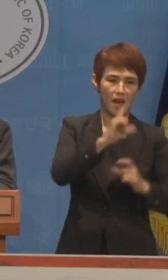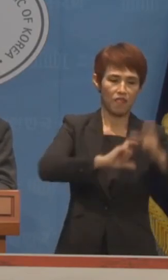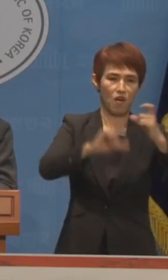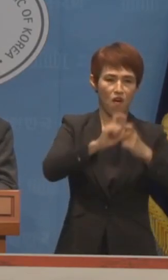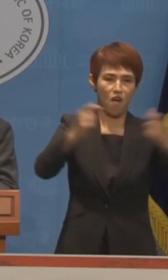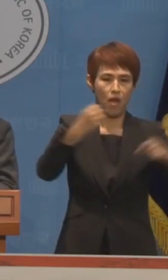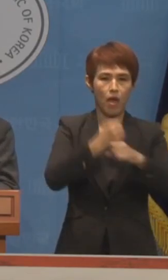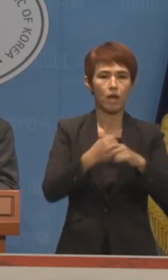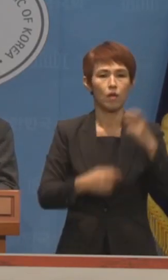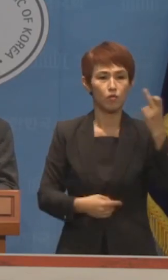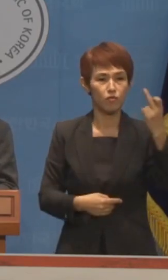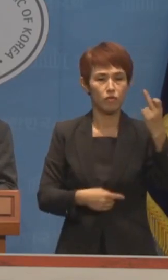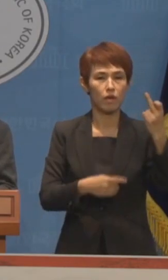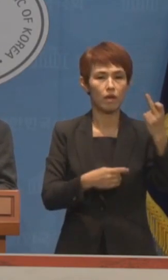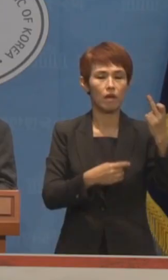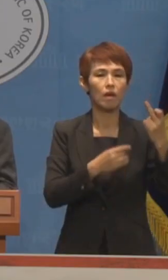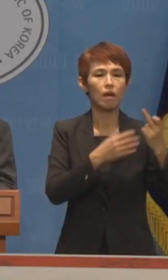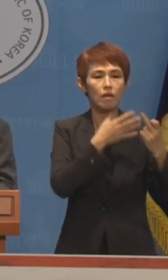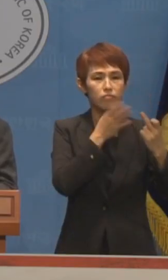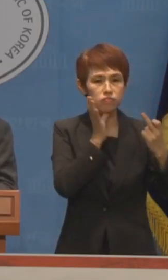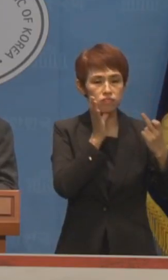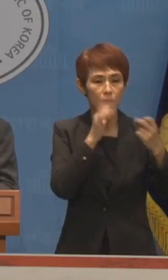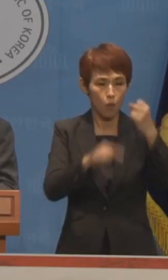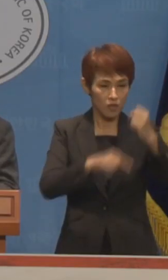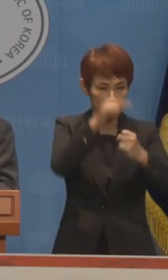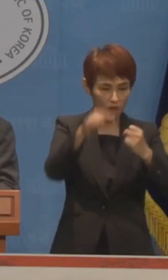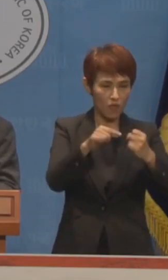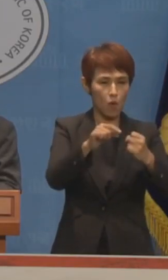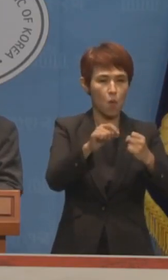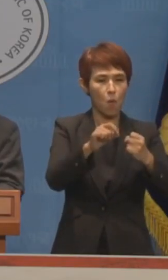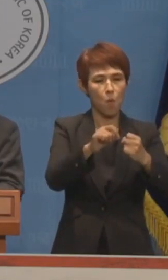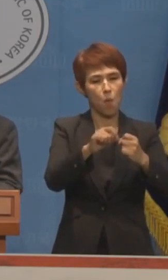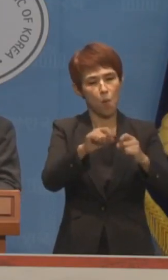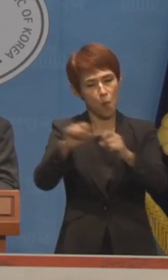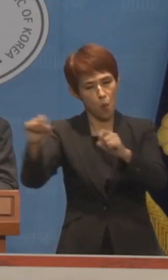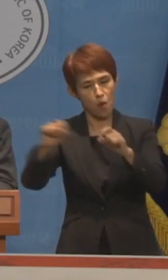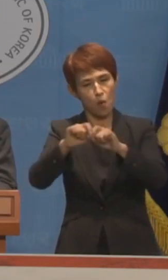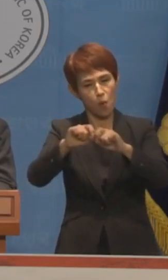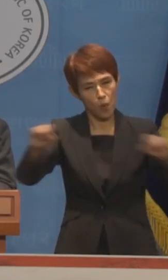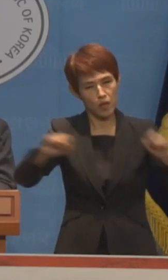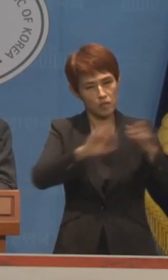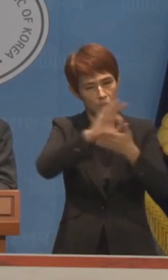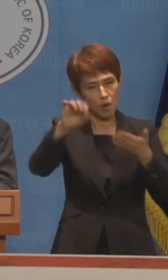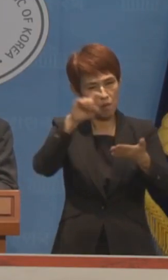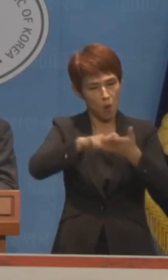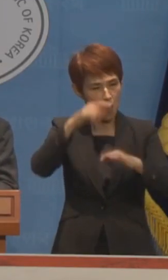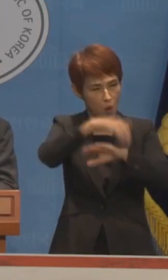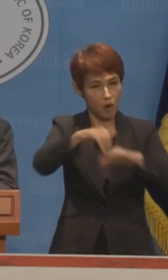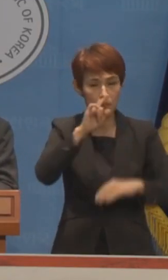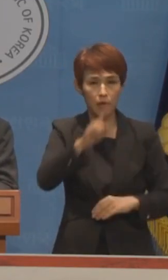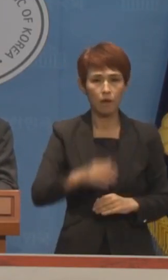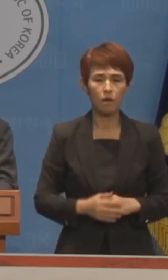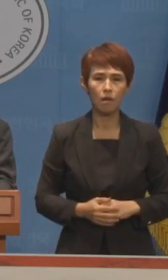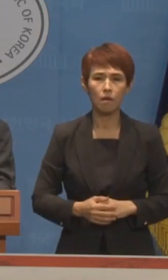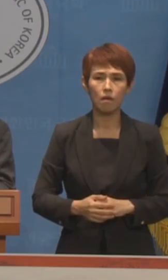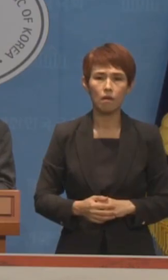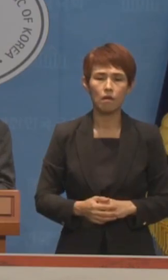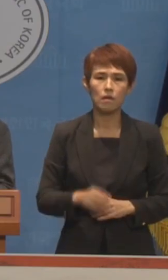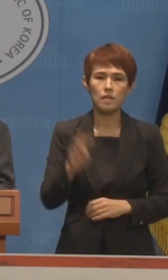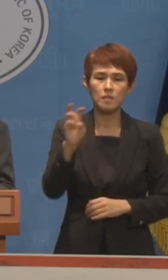12기 노후 원전 수명을 연장하겠다고 합니다. 계획대로라면 2038년도에는 30기의